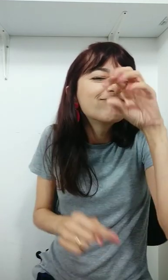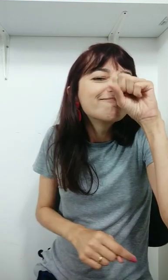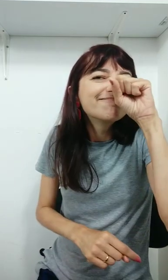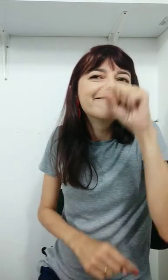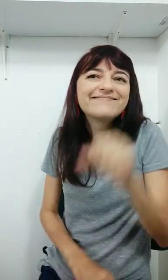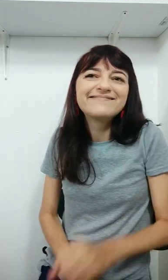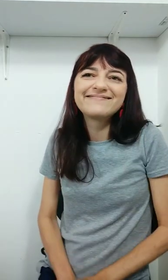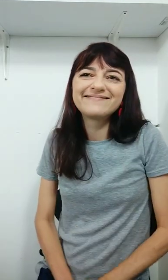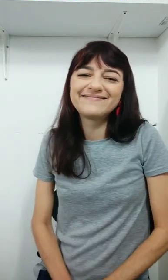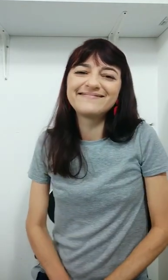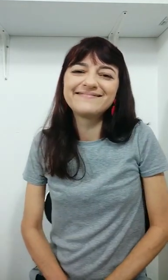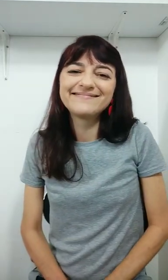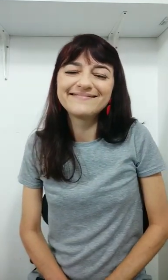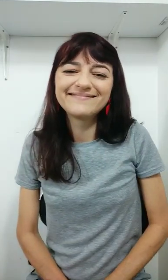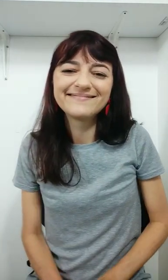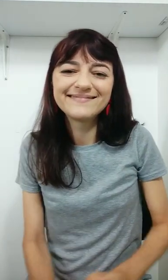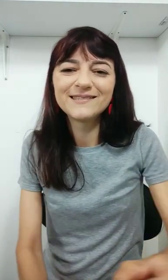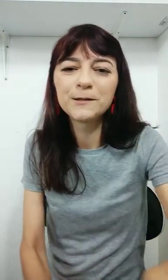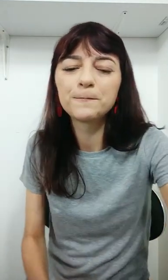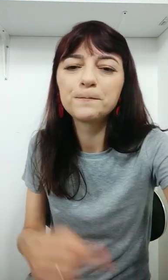Você se identifica com aquela pessoa.